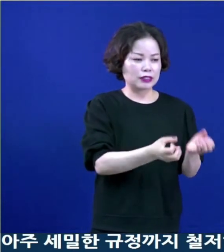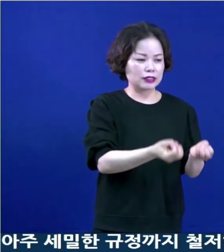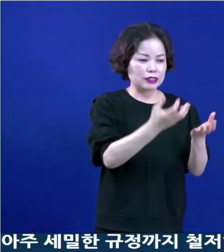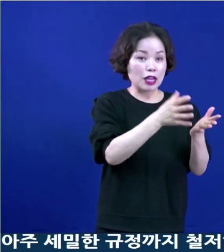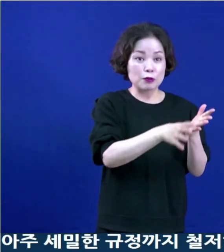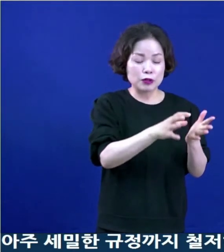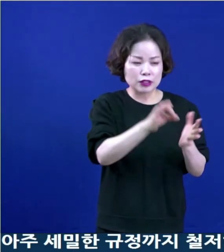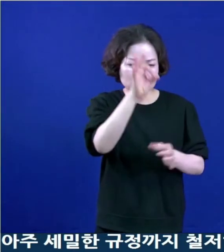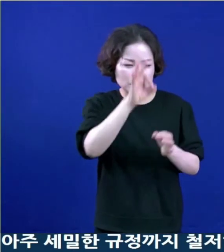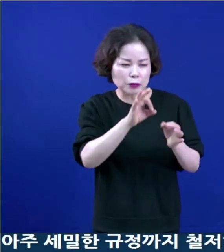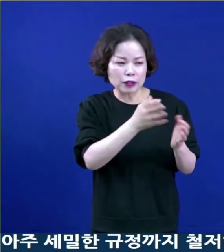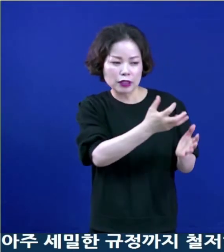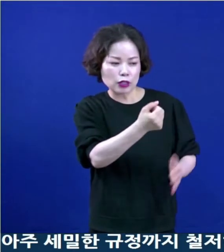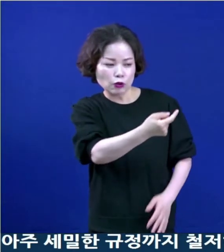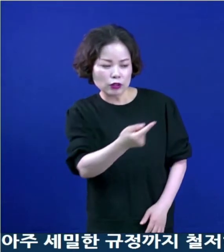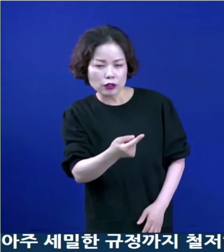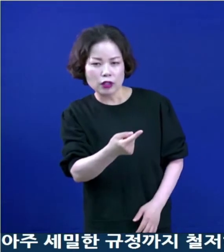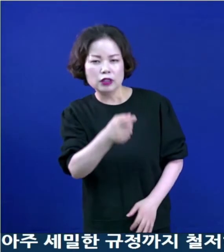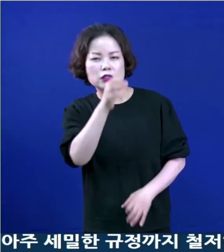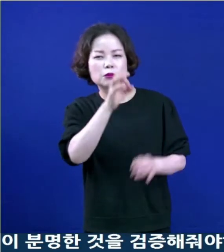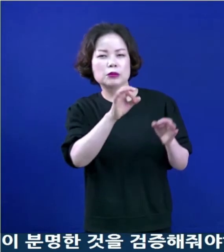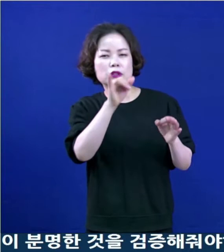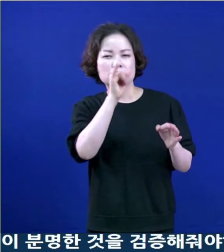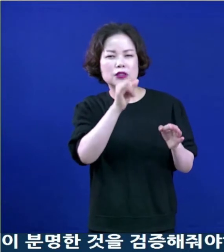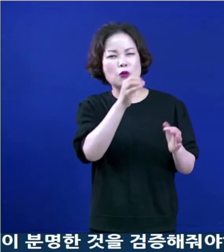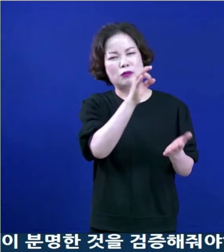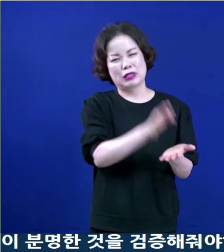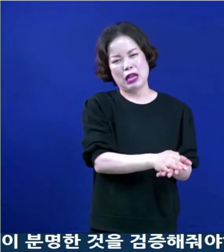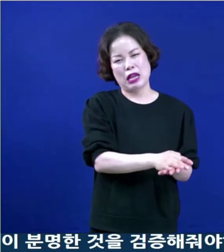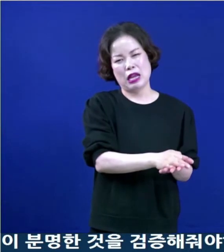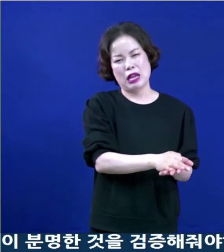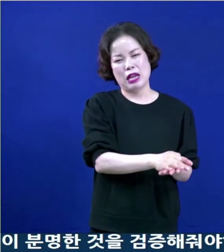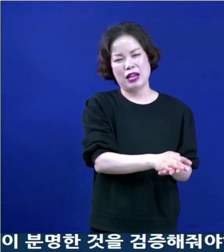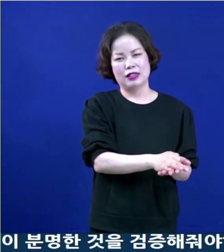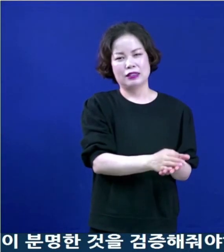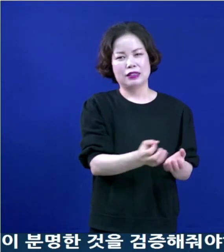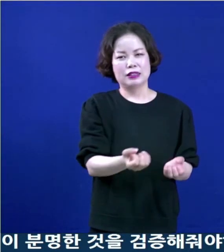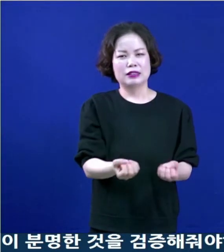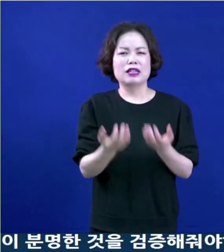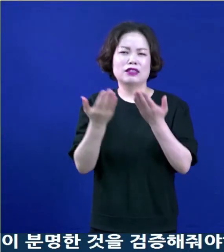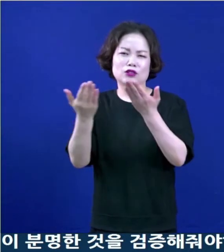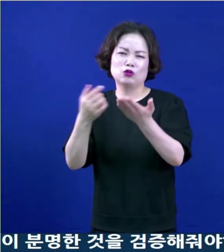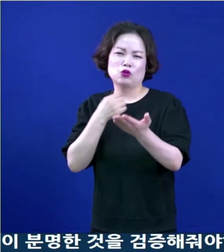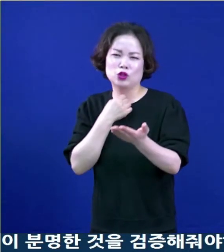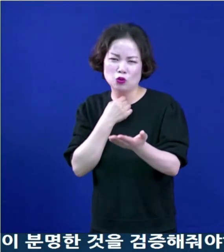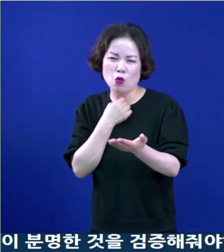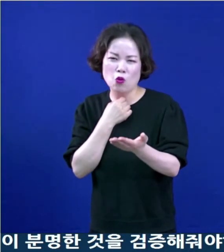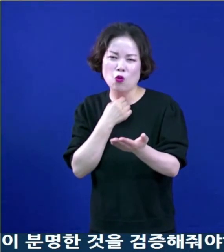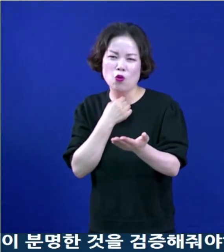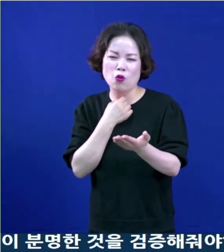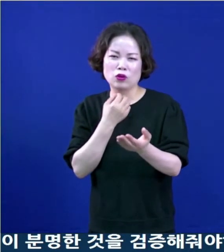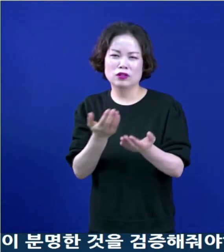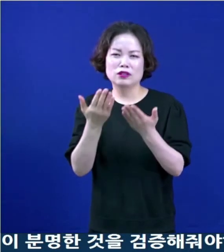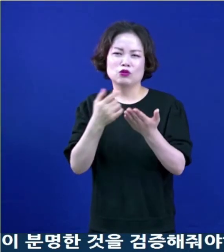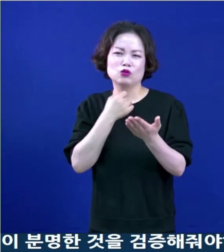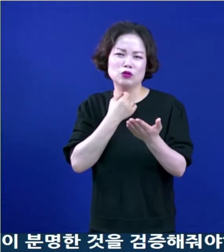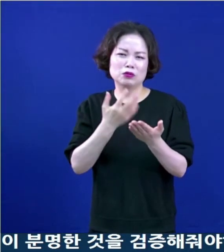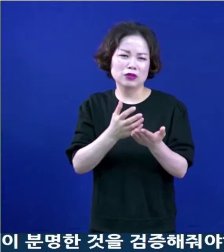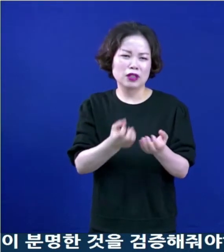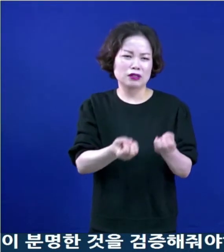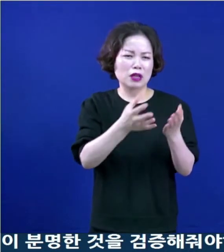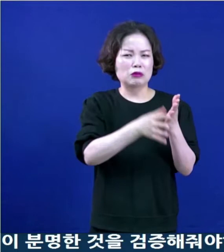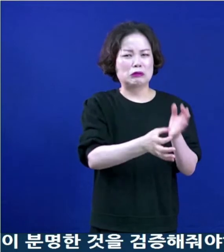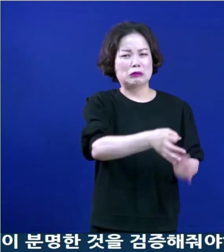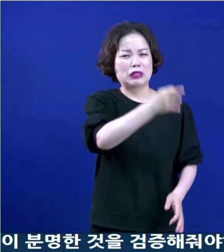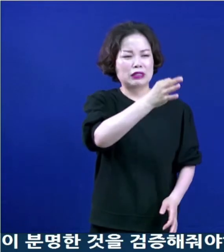있는 제물을 갖고 왔어요. 왜냐하면 흠이 있는 제물이 좀 싸니까 제사는 드려야 되겠고, 제사는 드리는데 제물이 비싸니까 좀